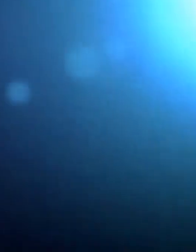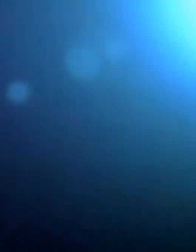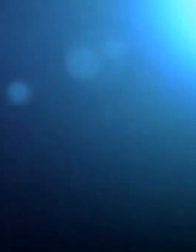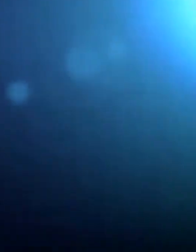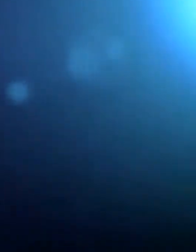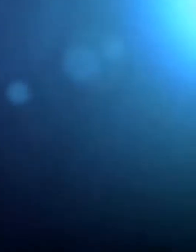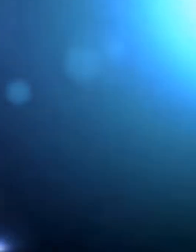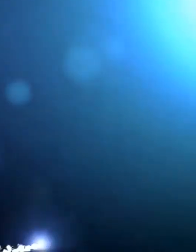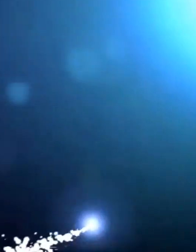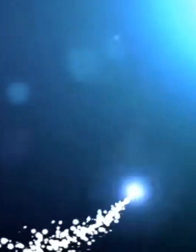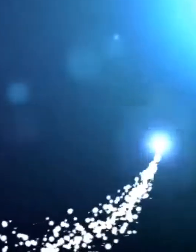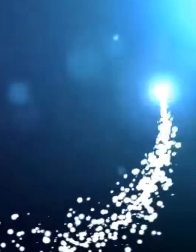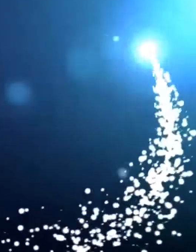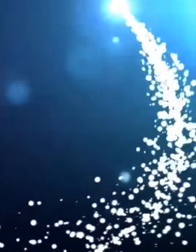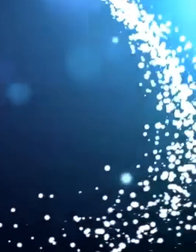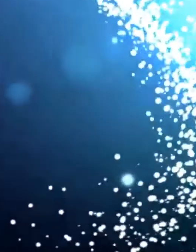e